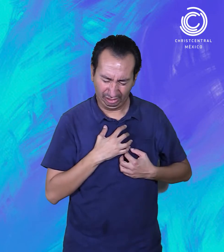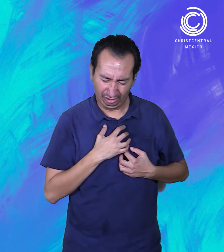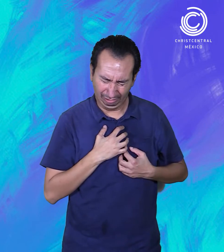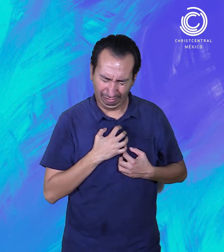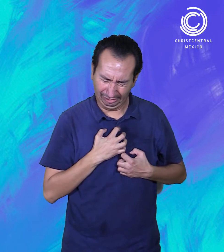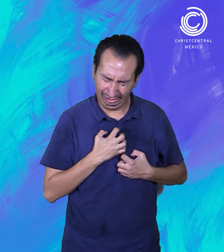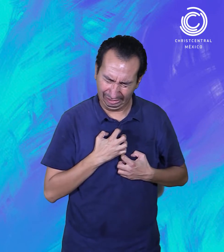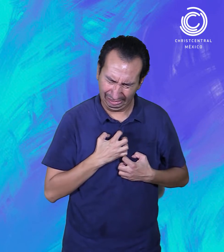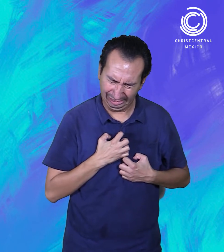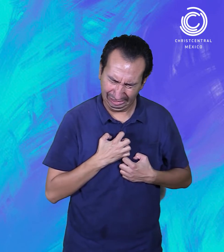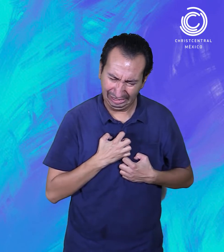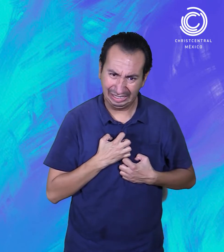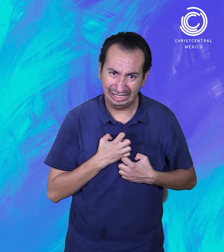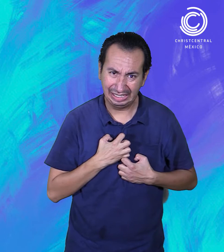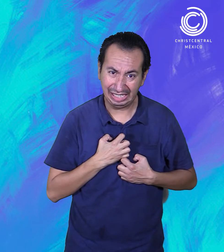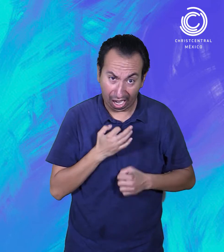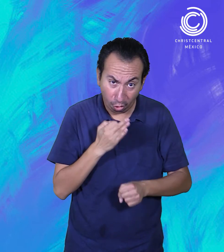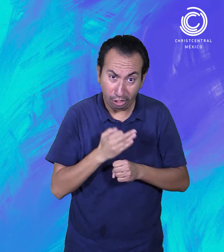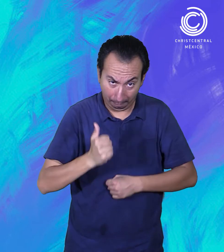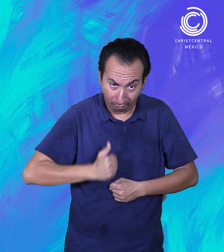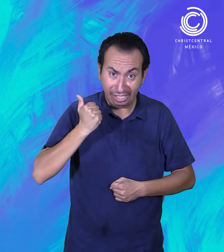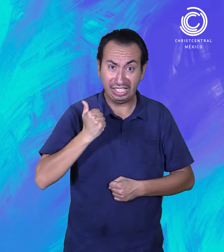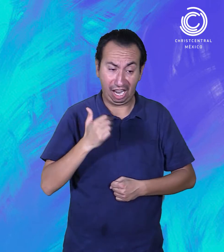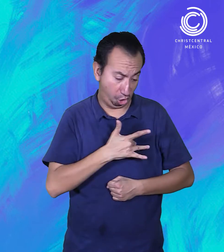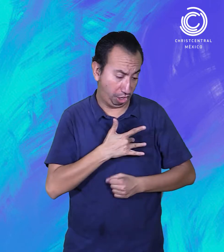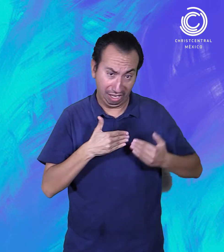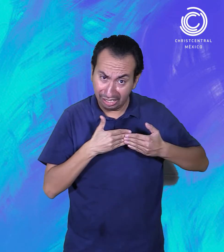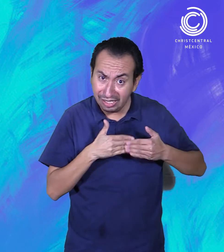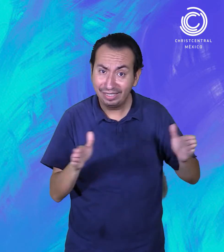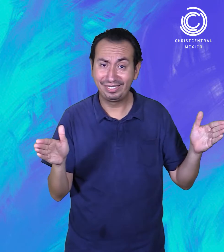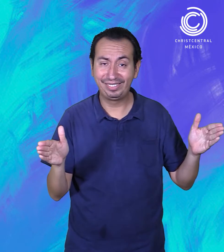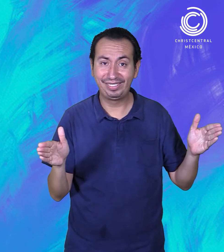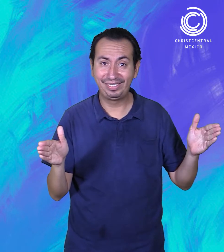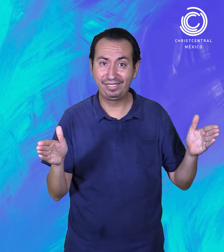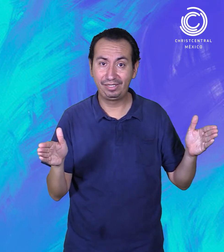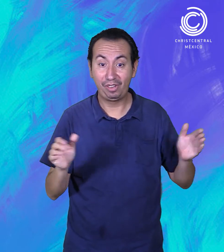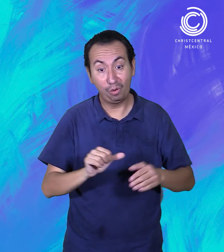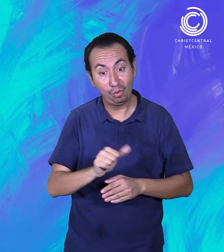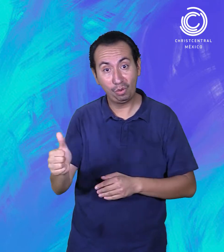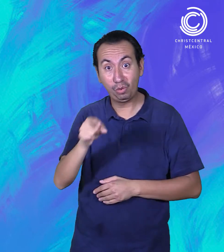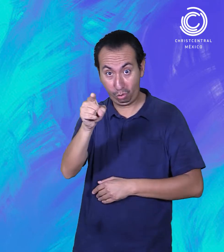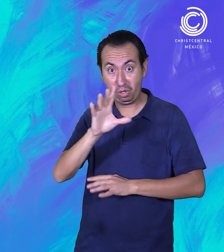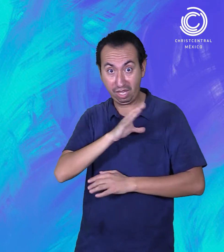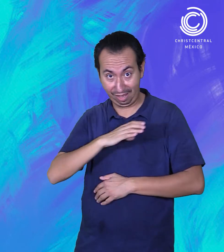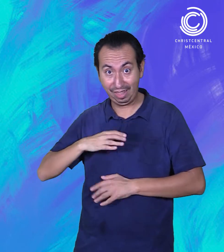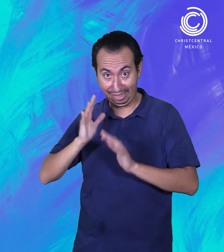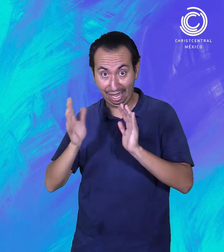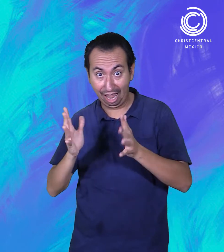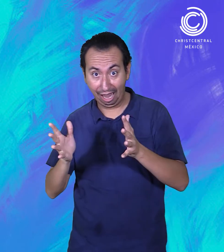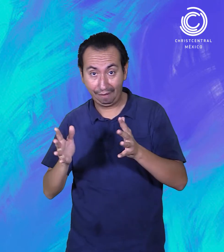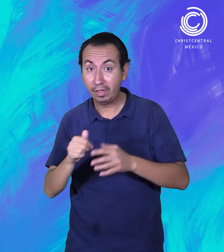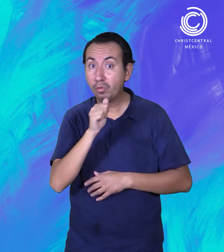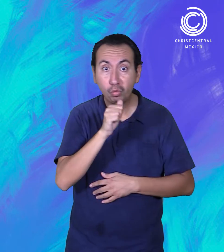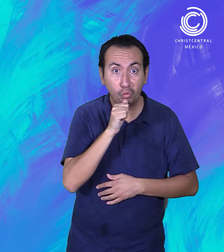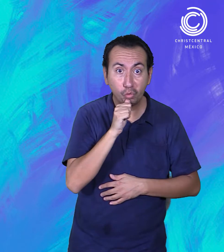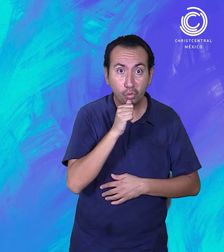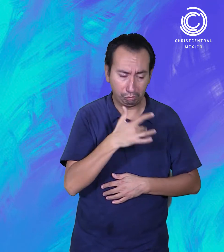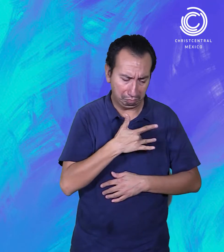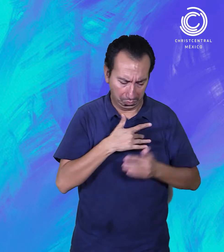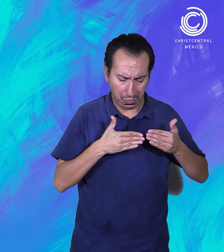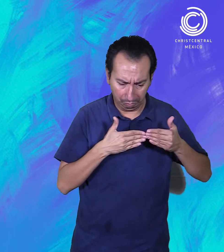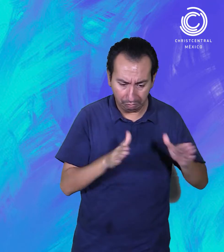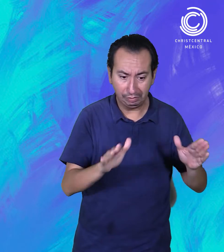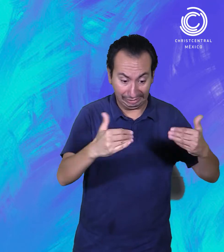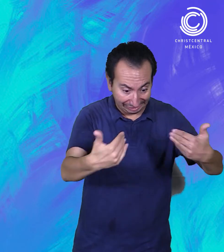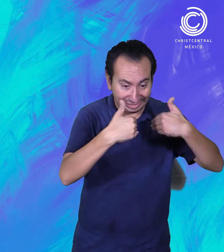yo te animaría hoy que abras tu corazón. Si ya eres creyente o si no eres creyente, que abras tu corazón